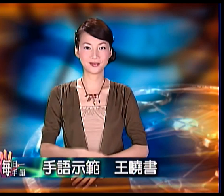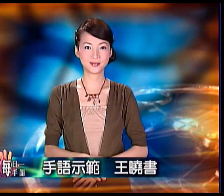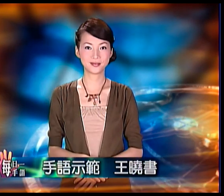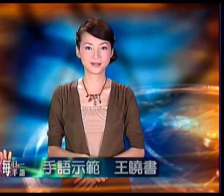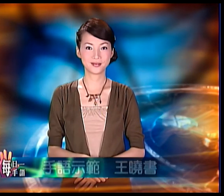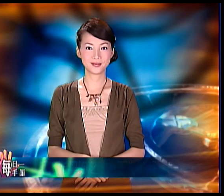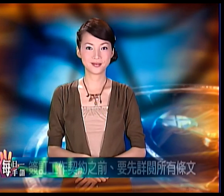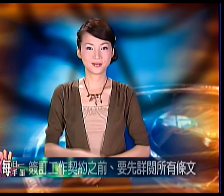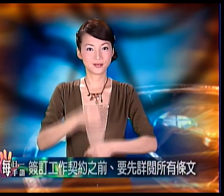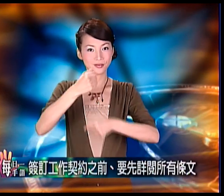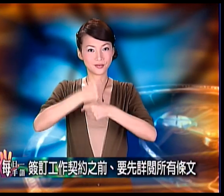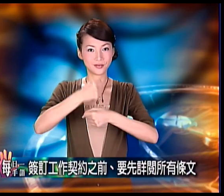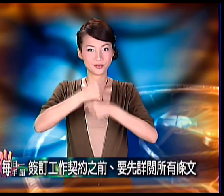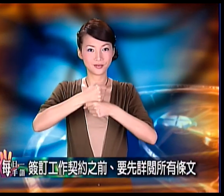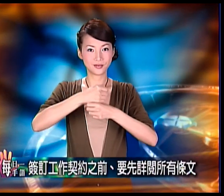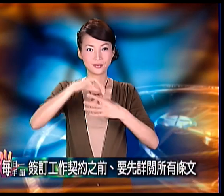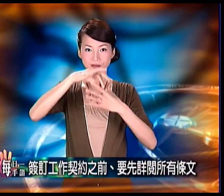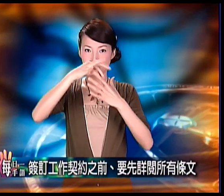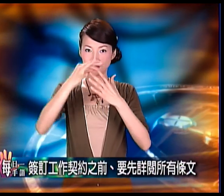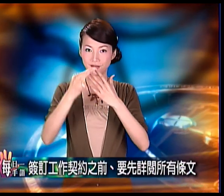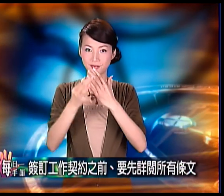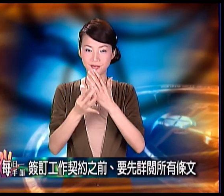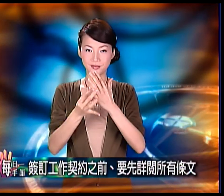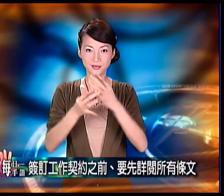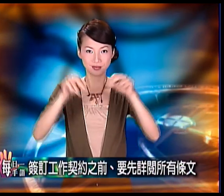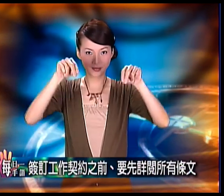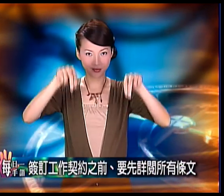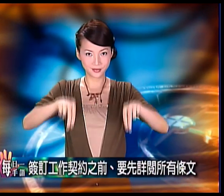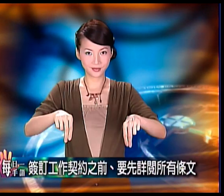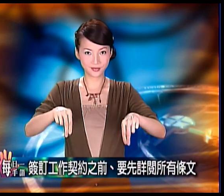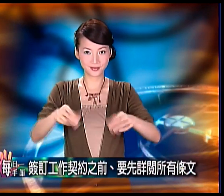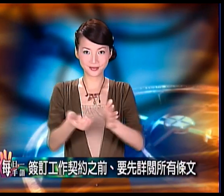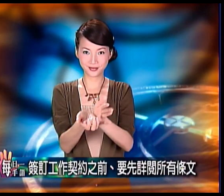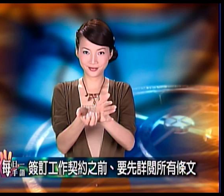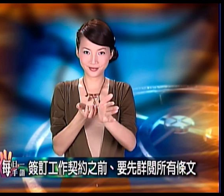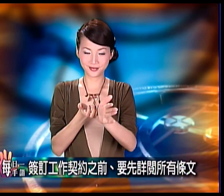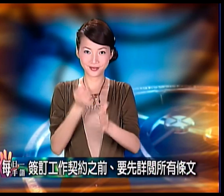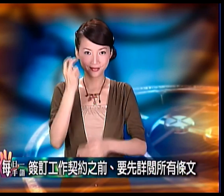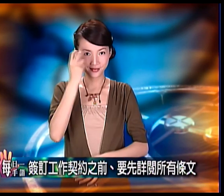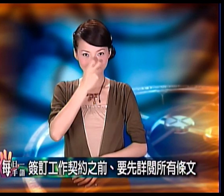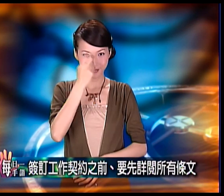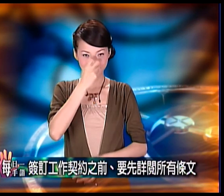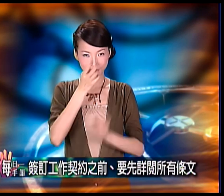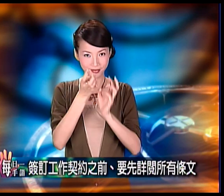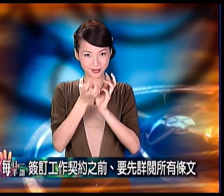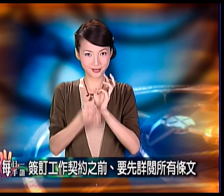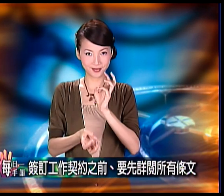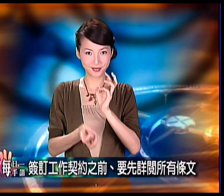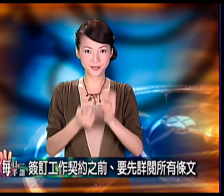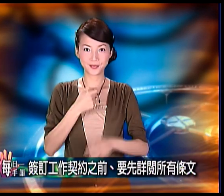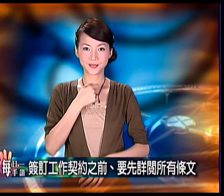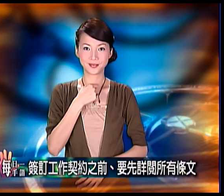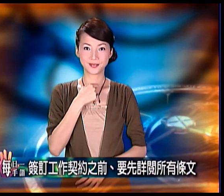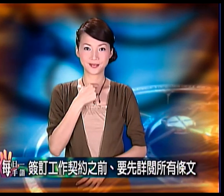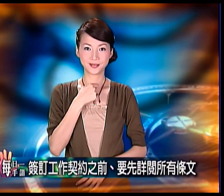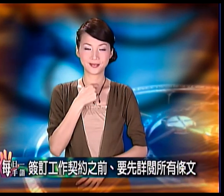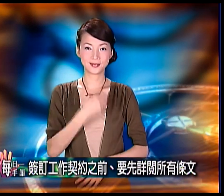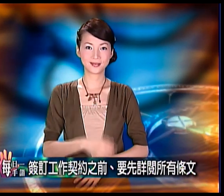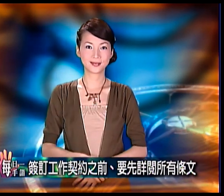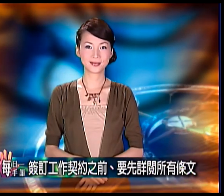语。签订工作契约之前，要先详阅所有条文。手语的